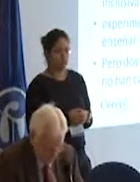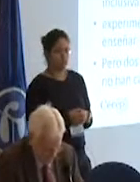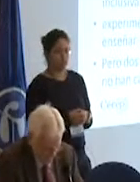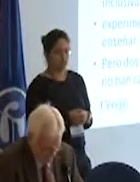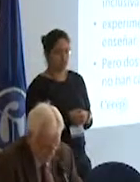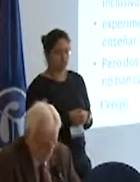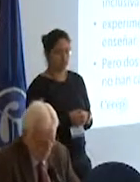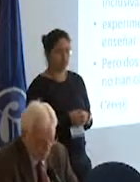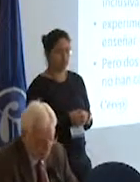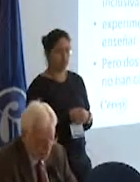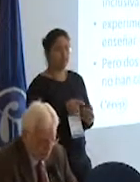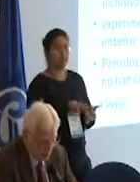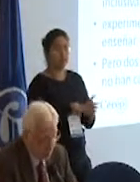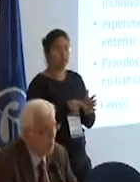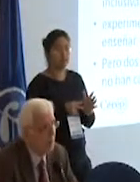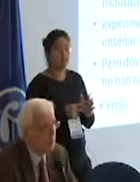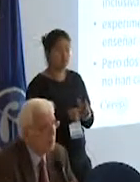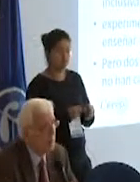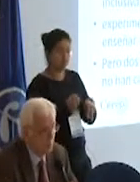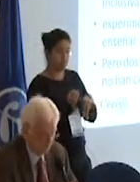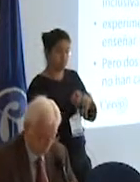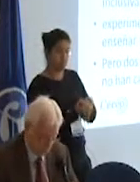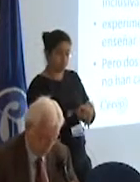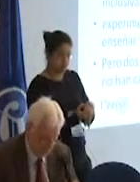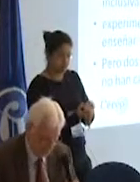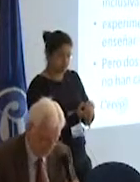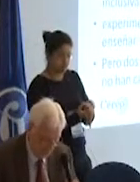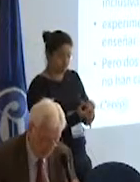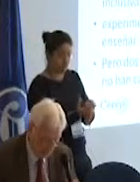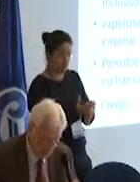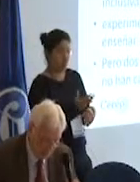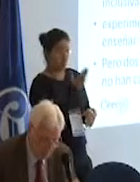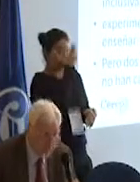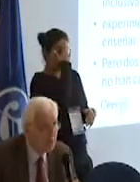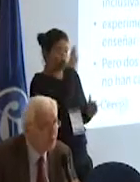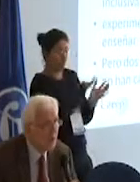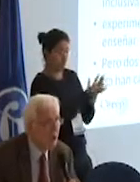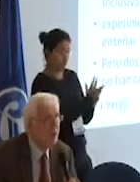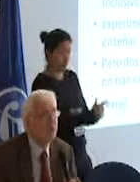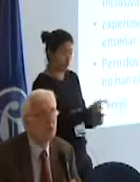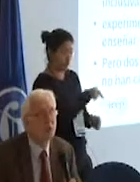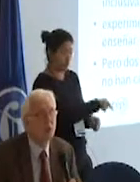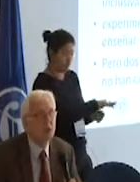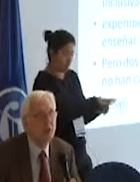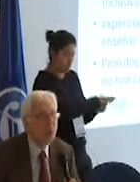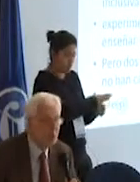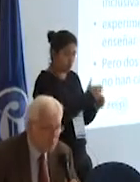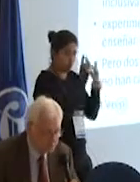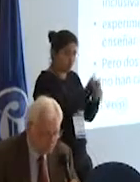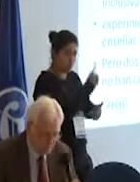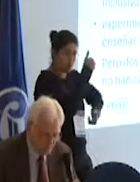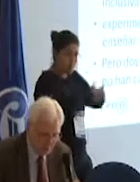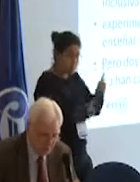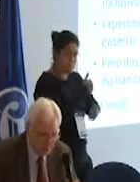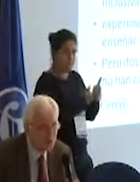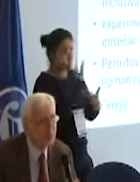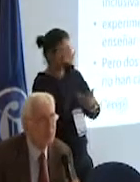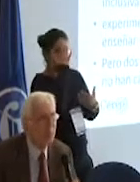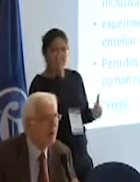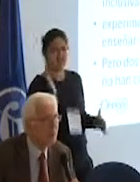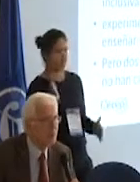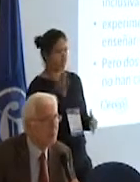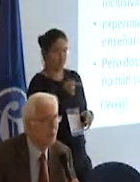Los formadores no están muy enterados de estas prescripciones y deploran una ausencia de formación en todas las